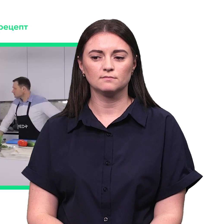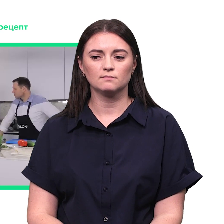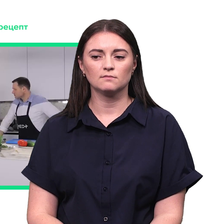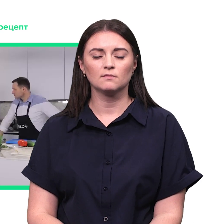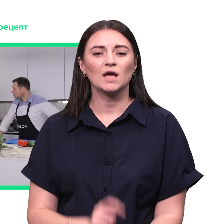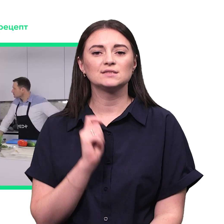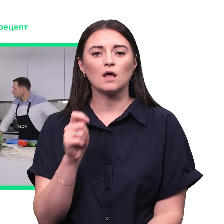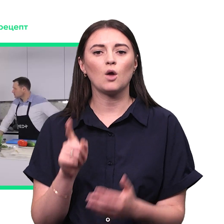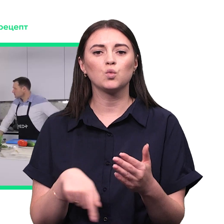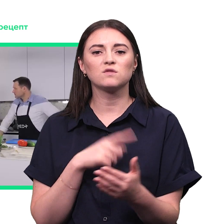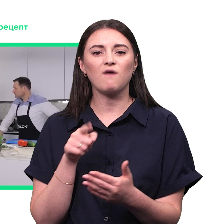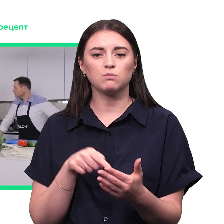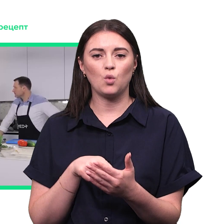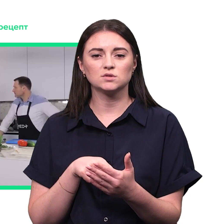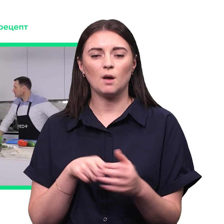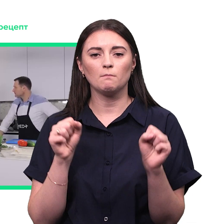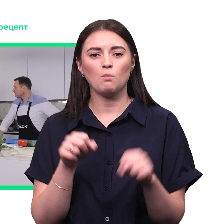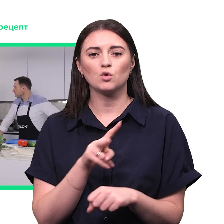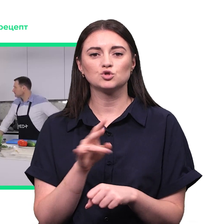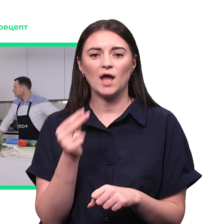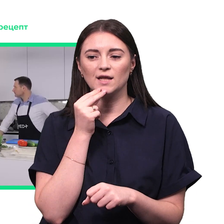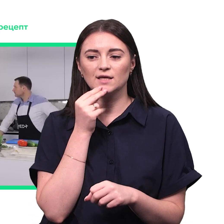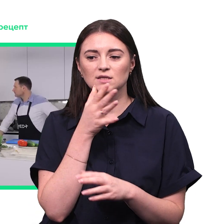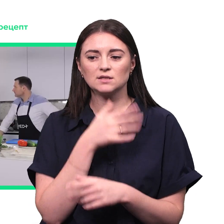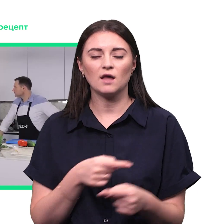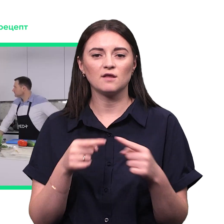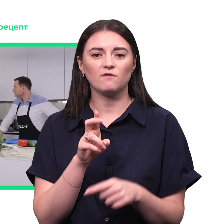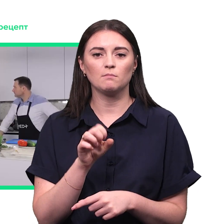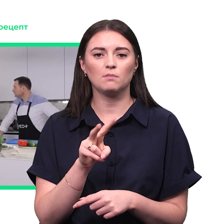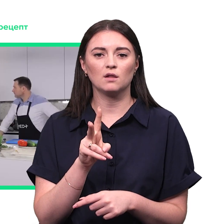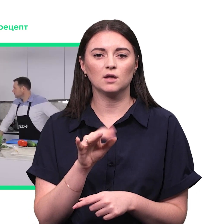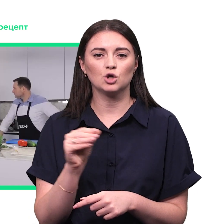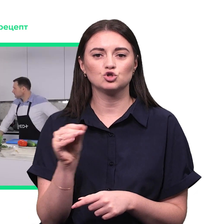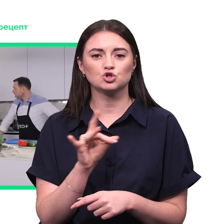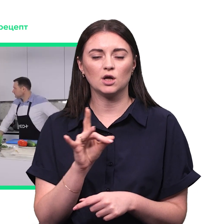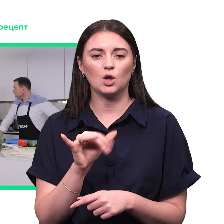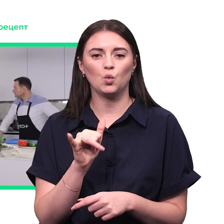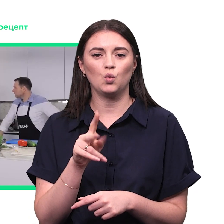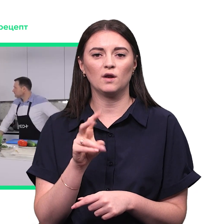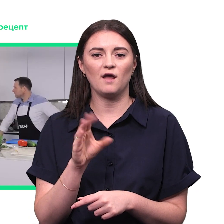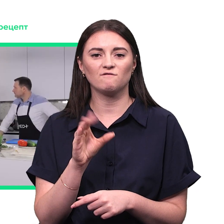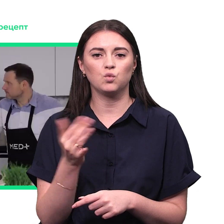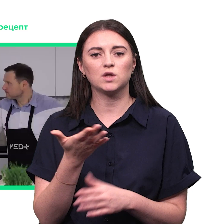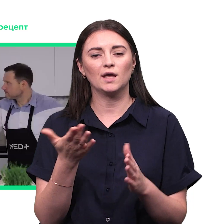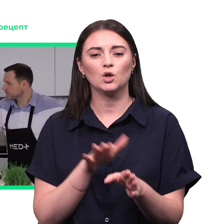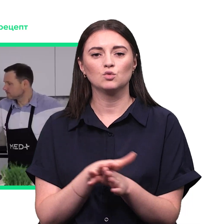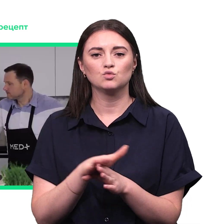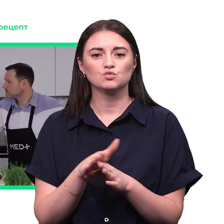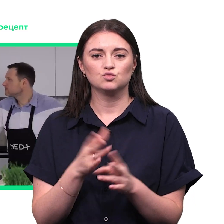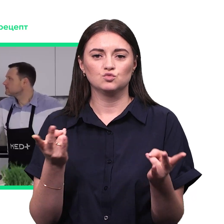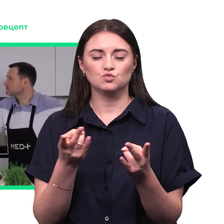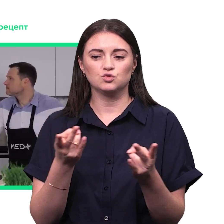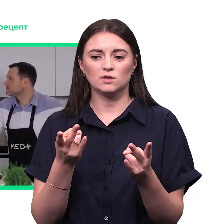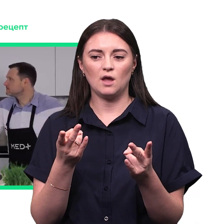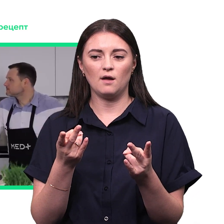Задают вопрос, можно ли есть одновременно белки, жиры, углеводы, или нужно придерживаться раздельного питания. Я вам скажу, что